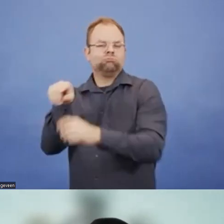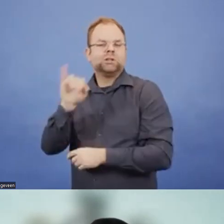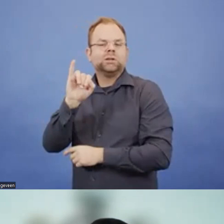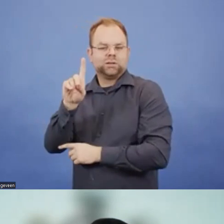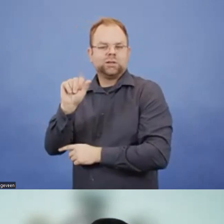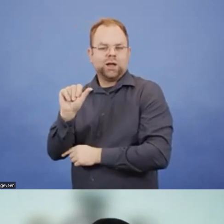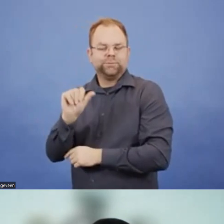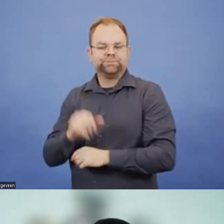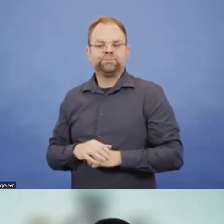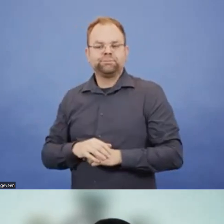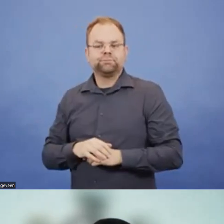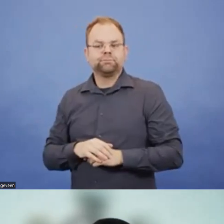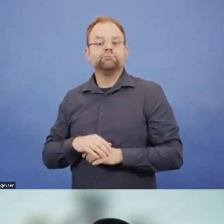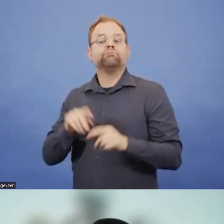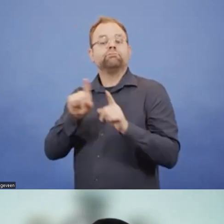el asesor